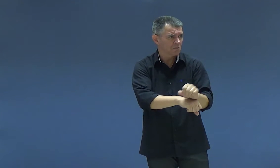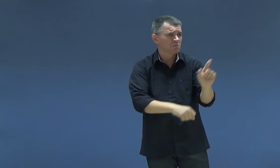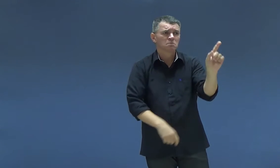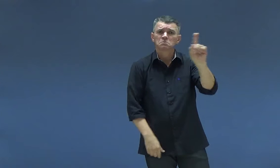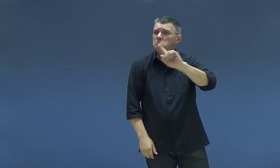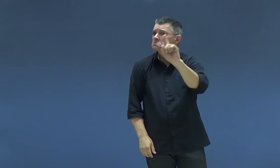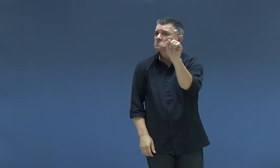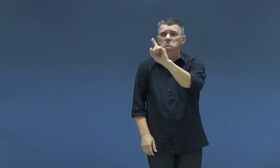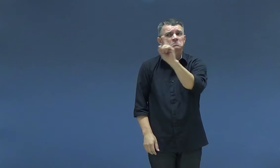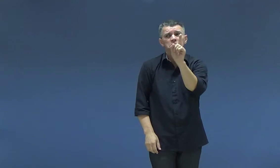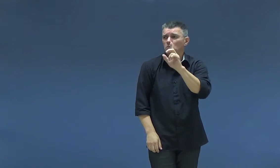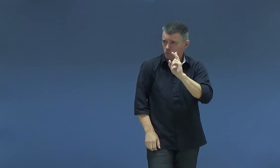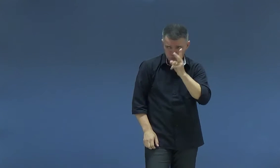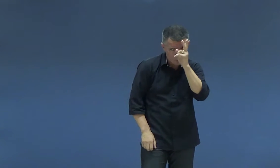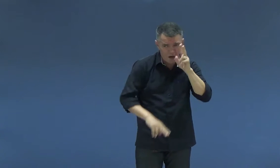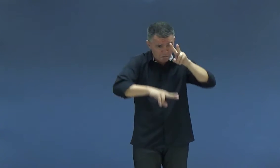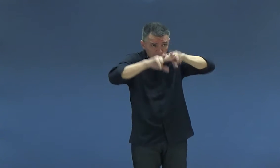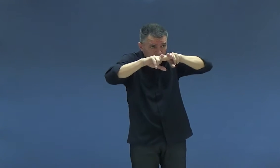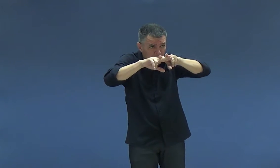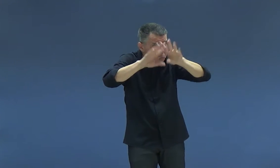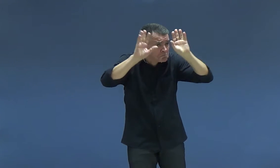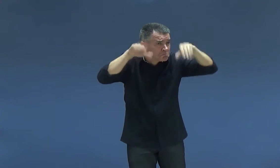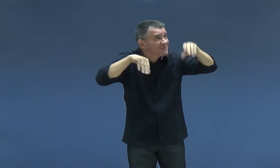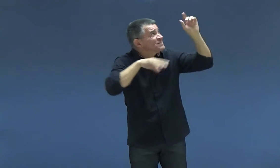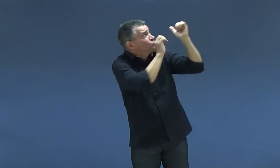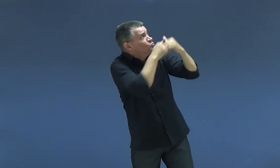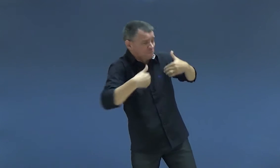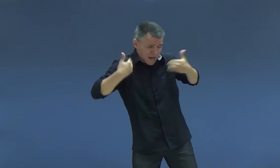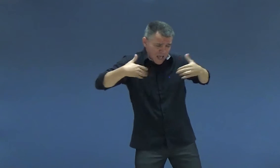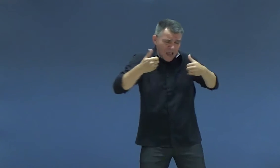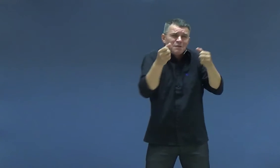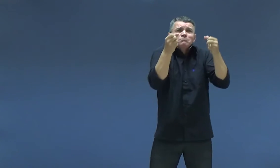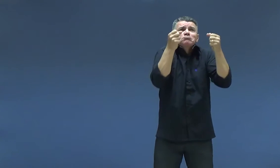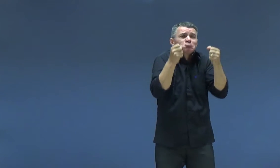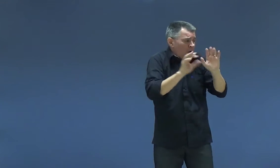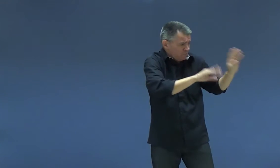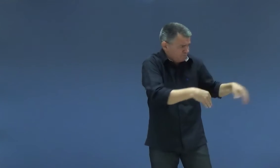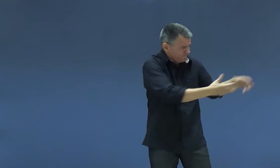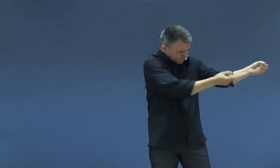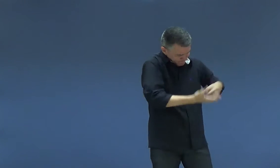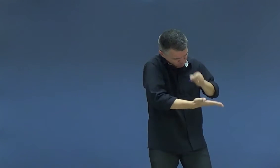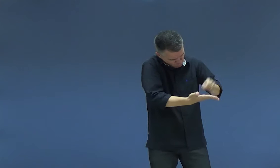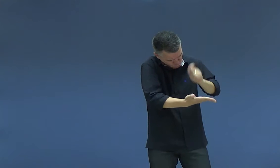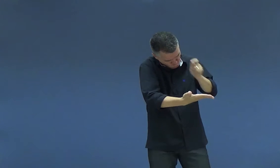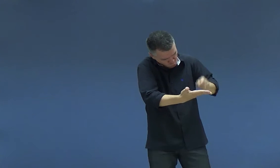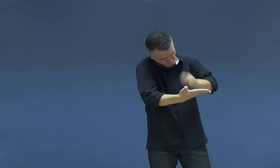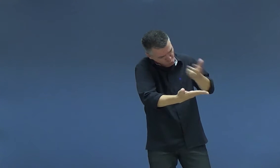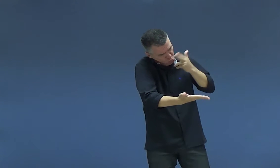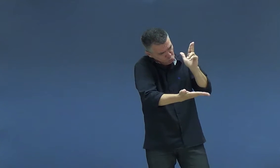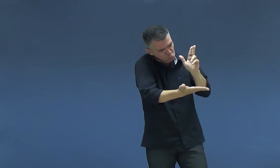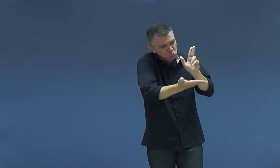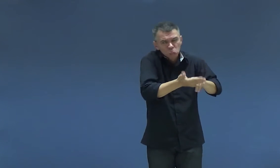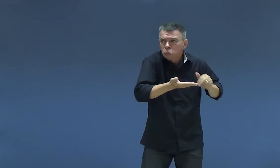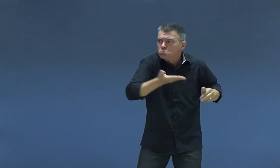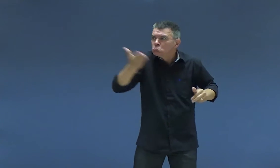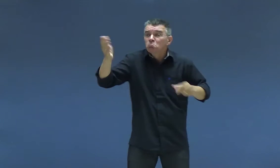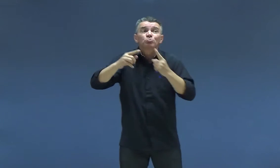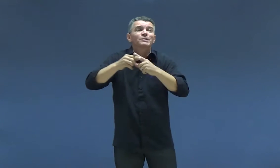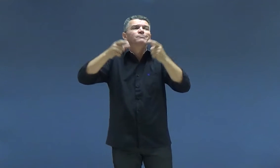parar? Não! Ele continuava, ele era preso, Deus estava com ele ficava lá feliz na prisão, pegava a carta,